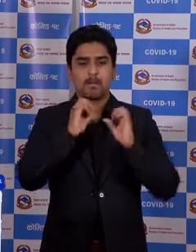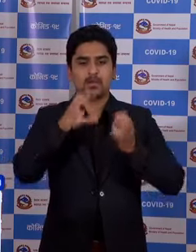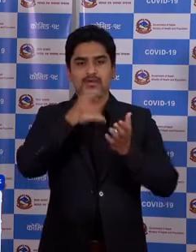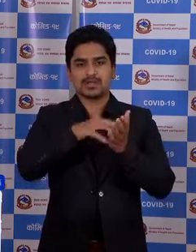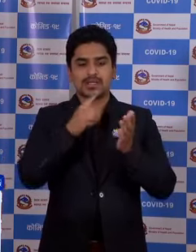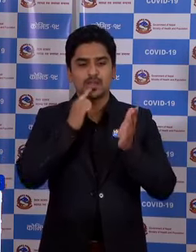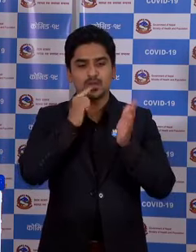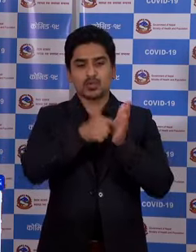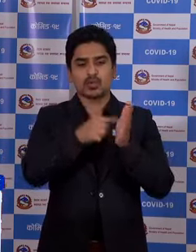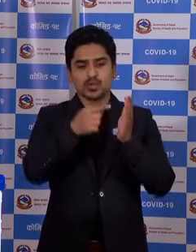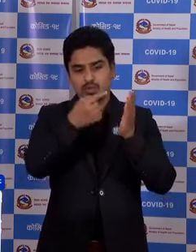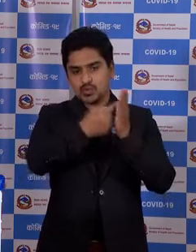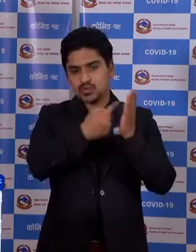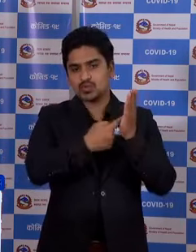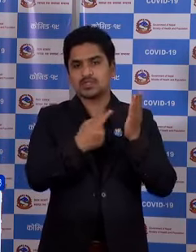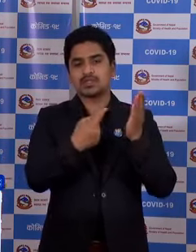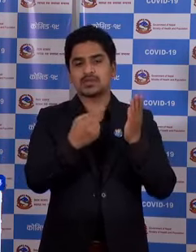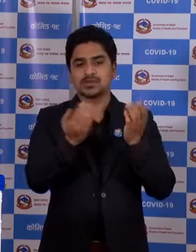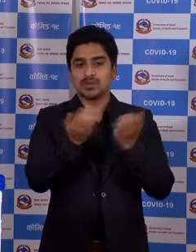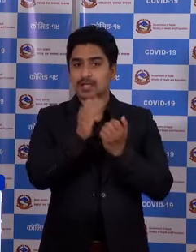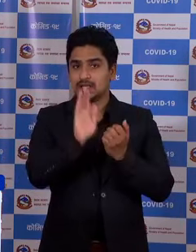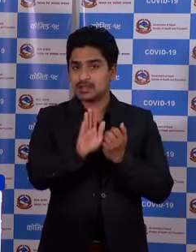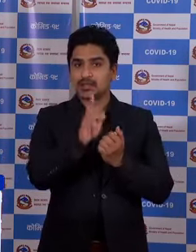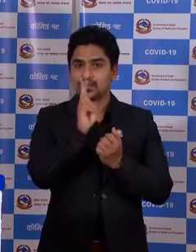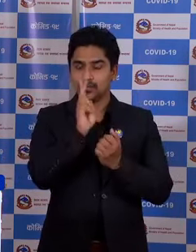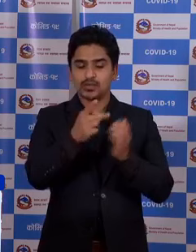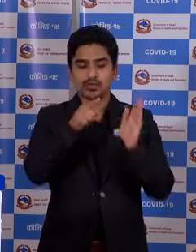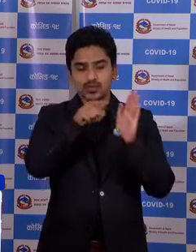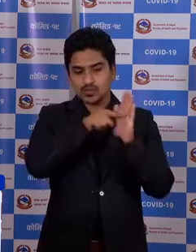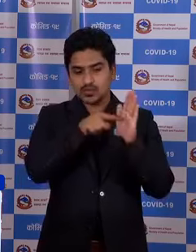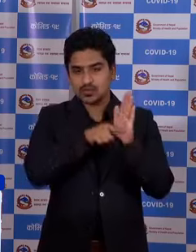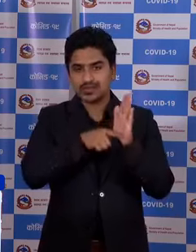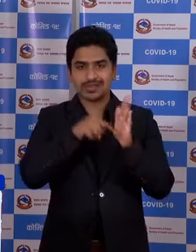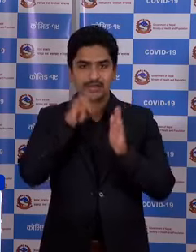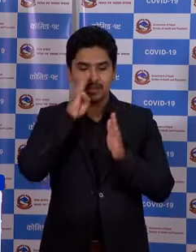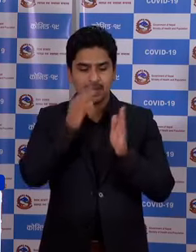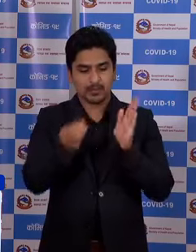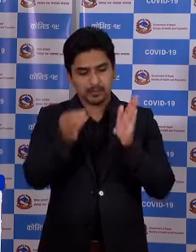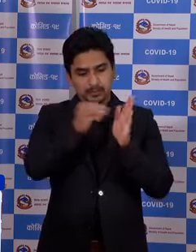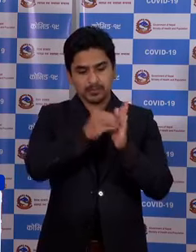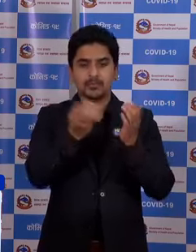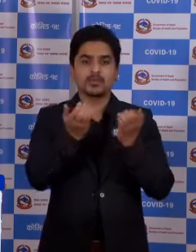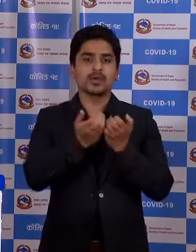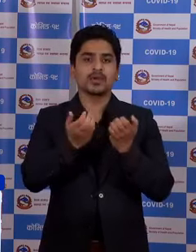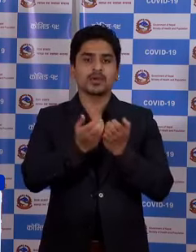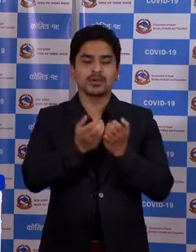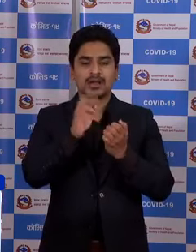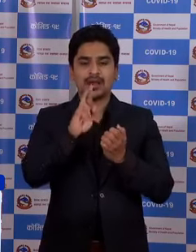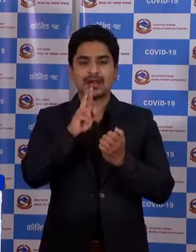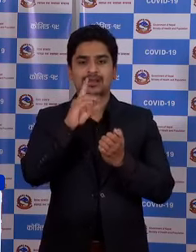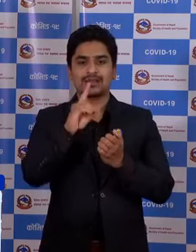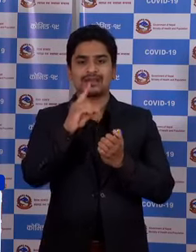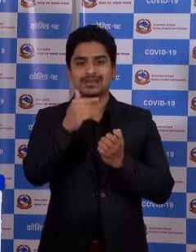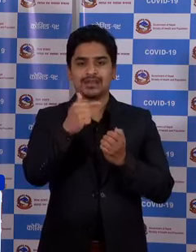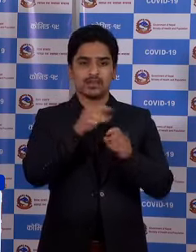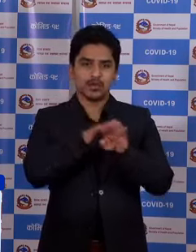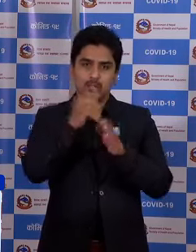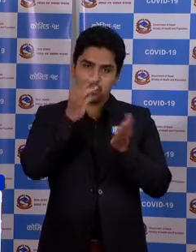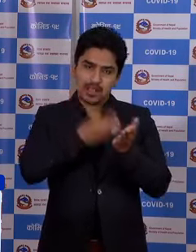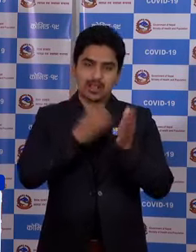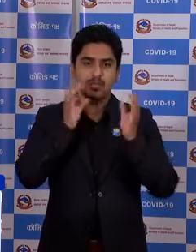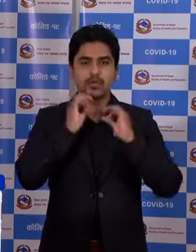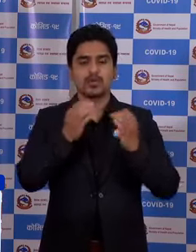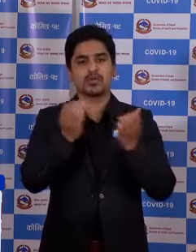सूची सूचीकृत गरेको छ। सो सूचीमा उल्लेख गरिएका आरडिटीहरू मात्र प्रयोग